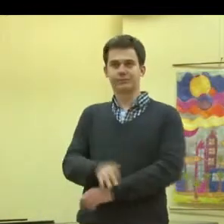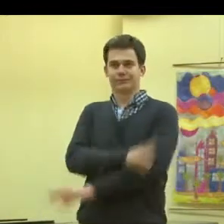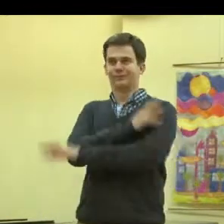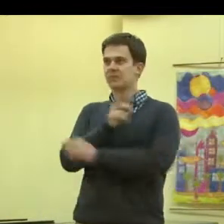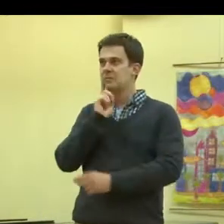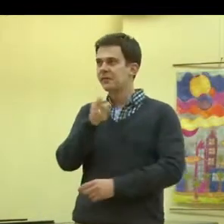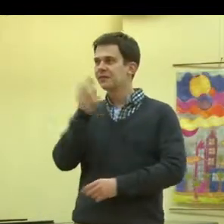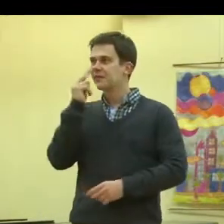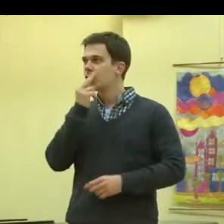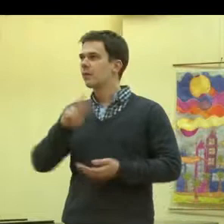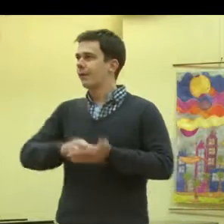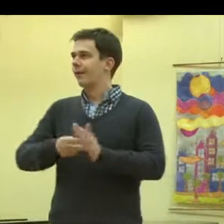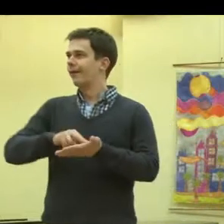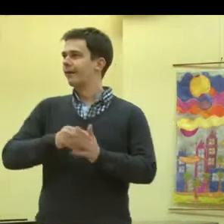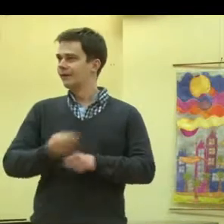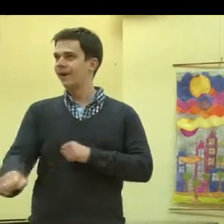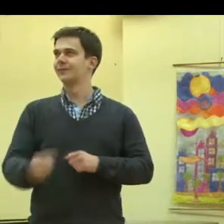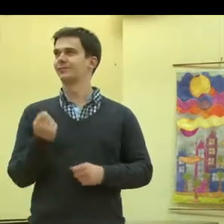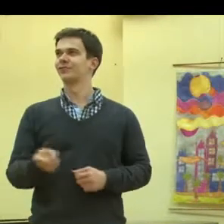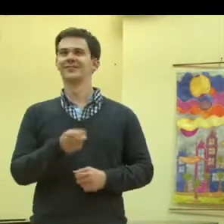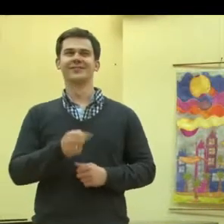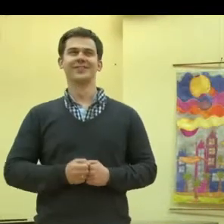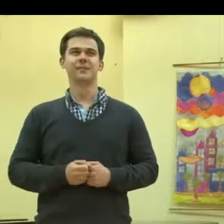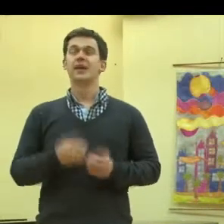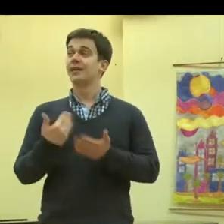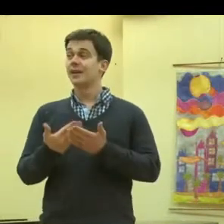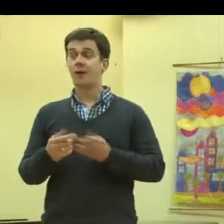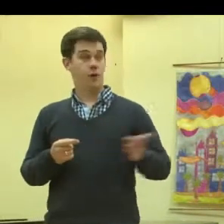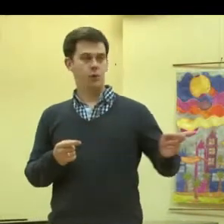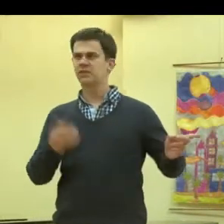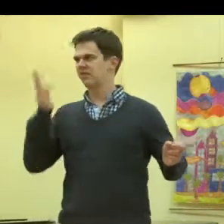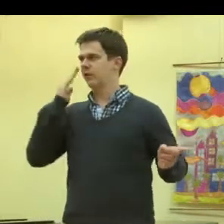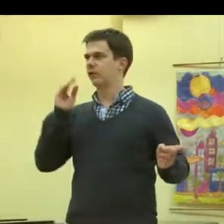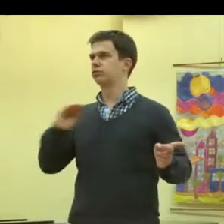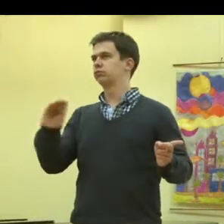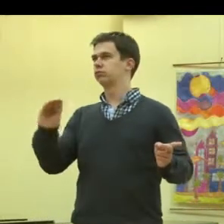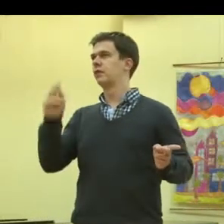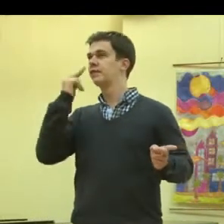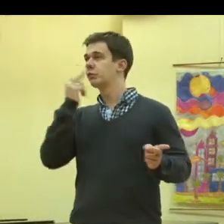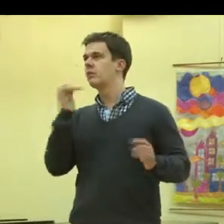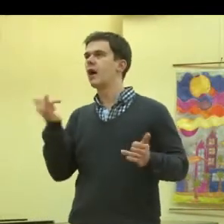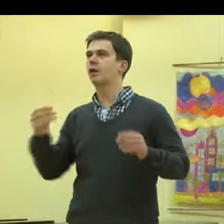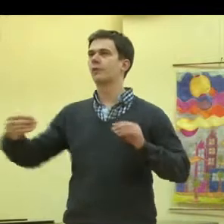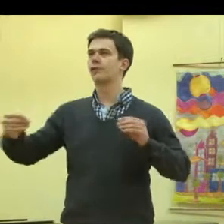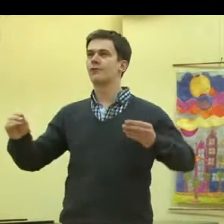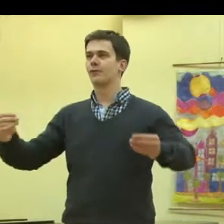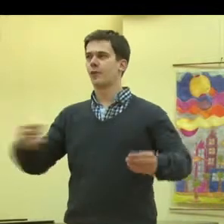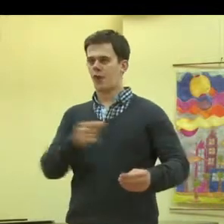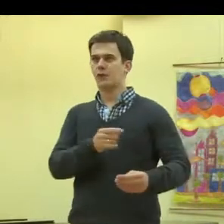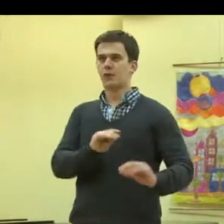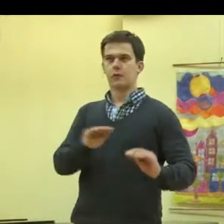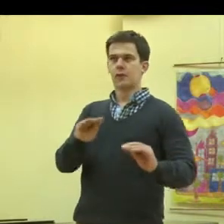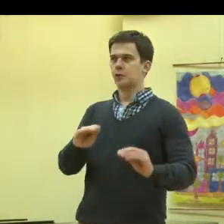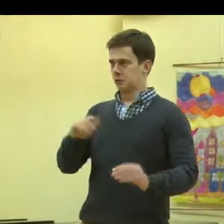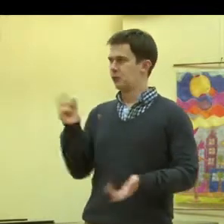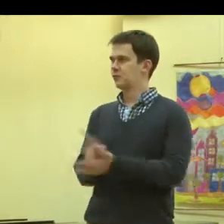Można, Sylwia i Cristian w związku z powyższym wiedzą, jak uczyć osoby niewidome. To jest takie zachęcenie, może